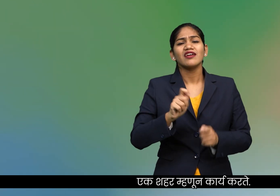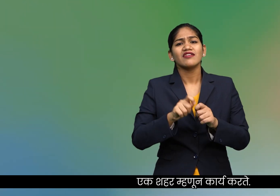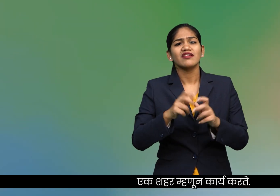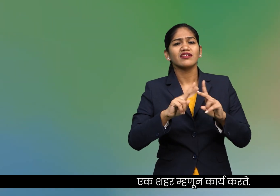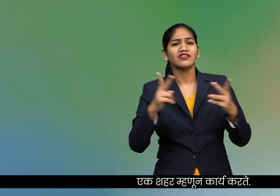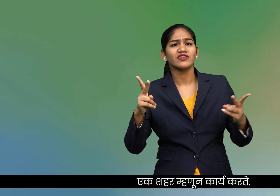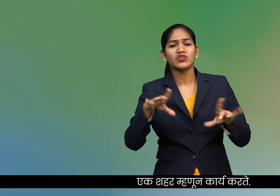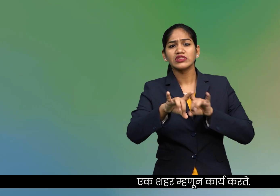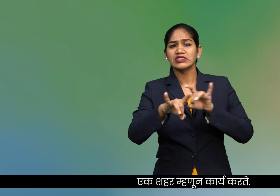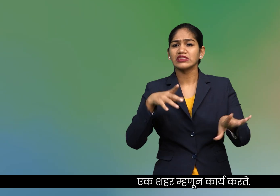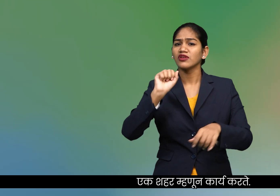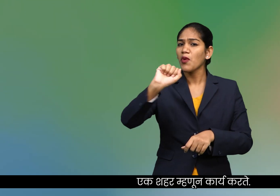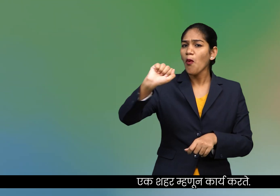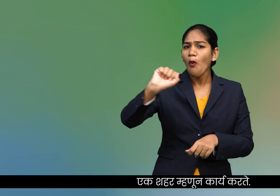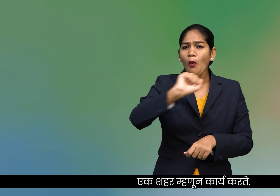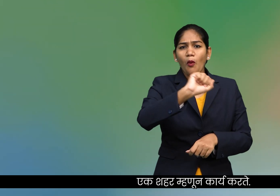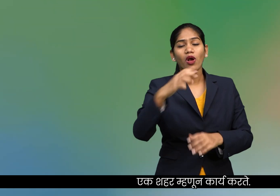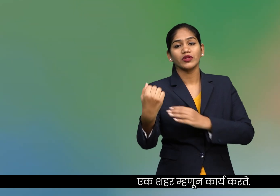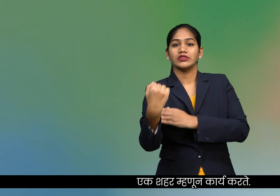एक शहर म्हणून कार्य करते.